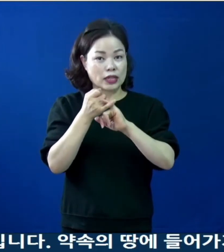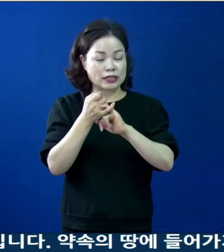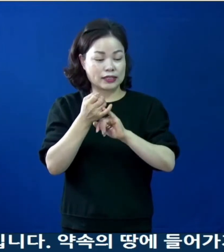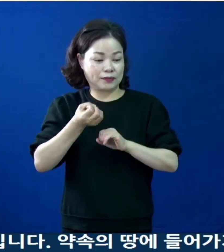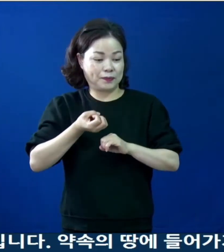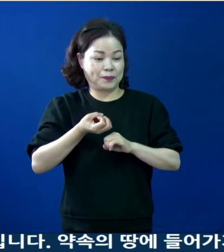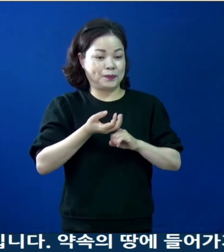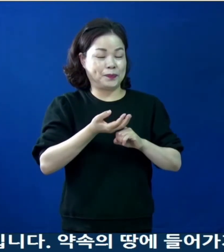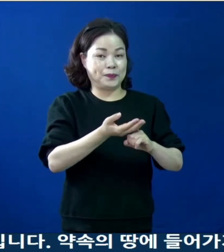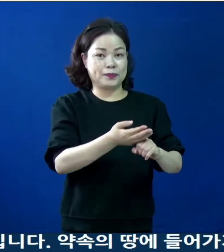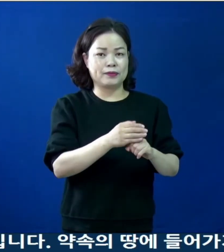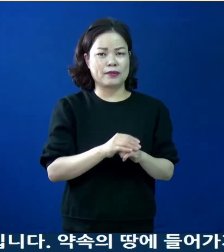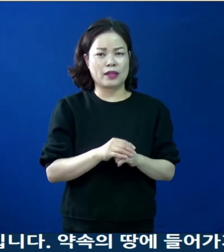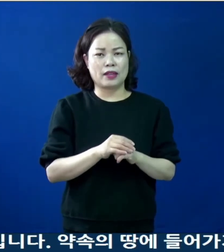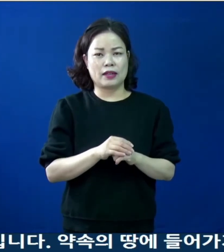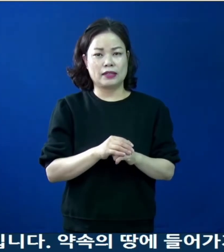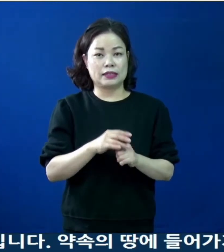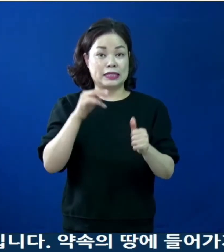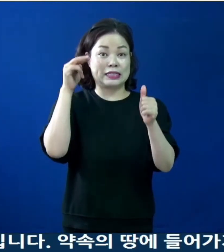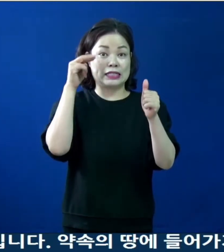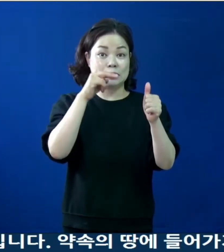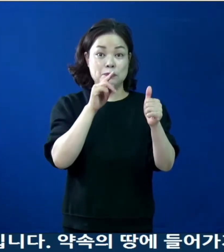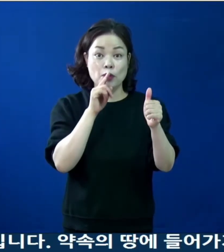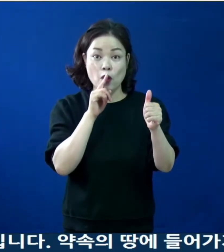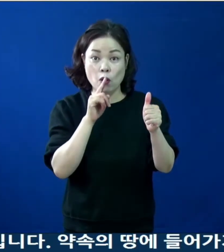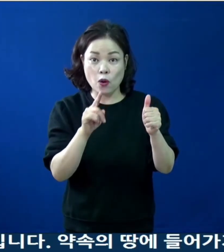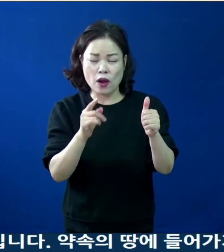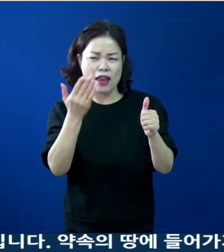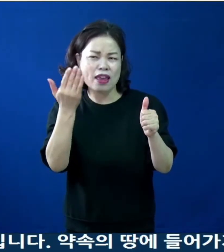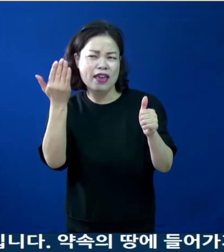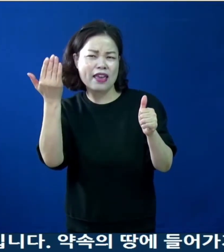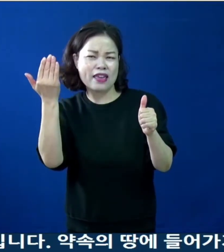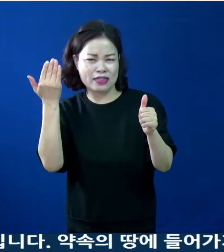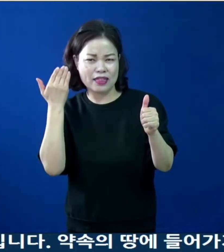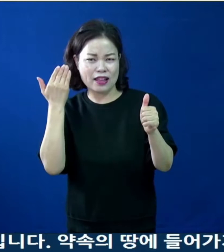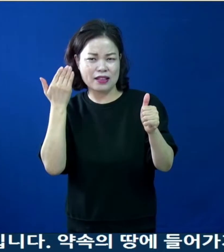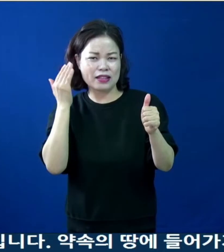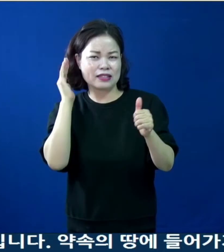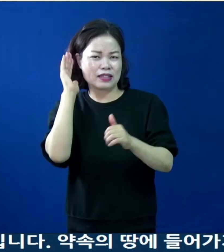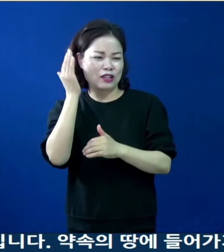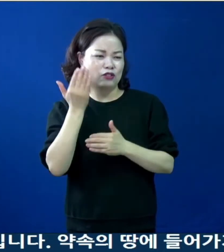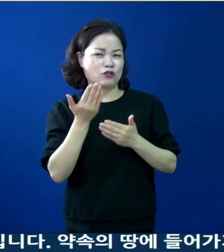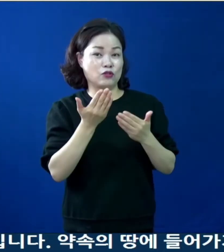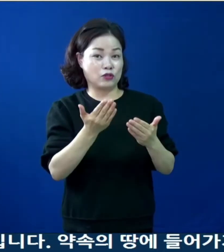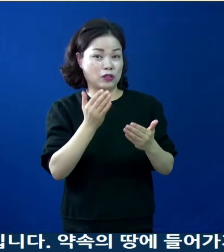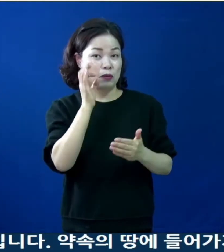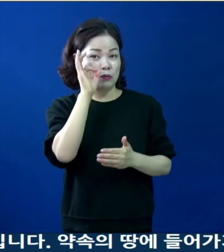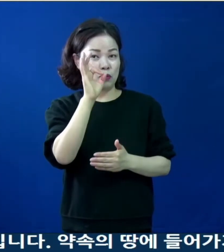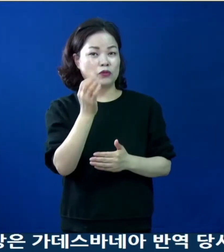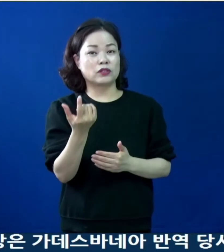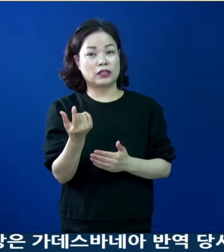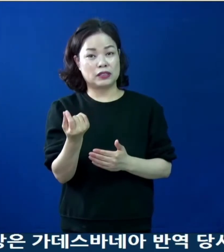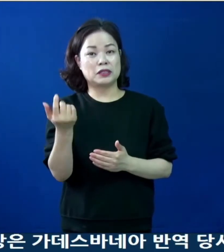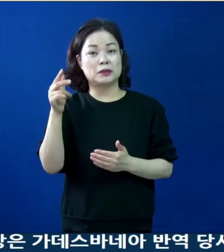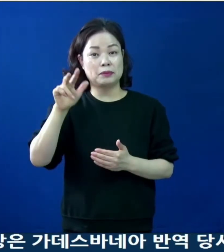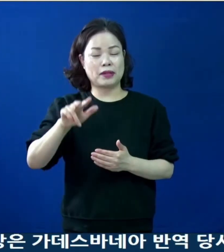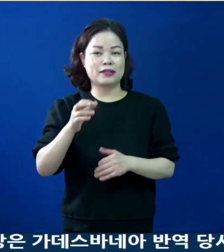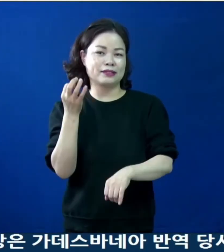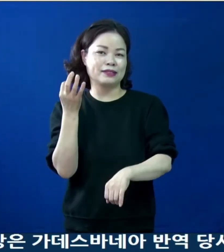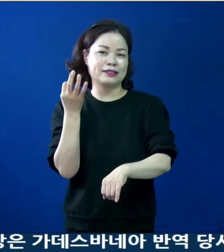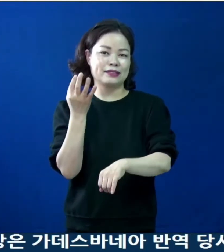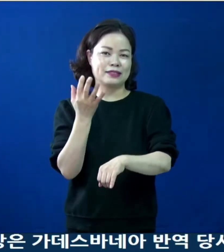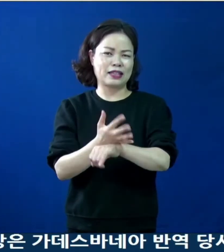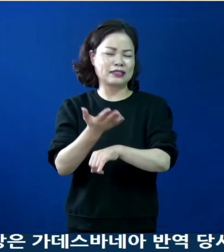있습니다. 이렇게 신명기 말씀은 옛날 이야기를 들려주는 것처럼 보일 수 있지만